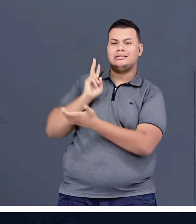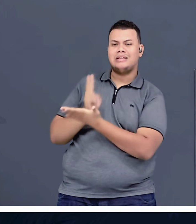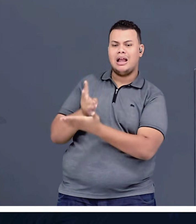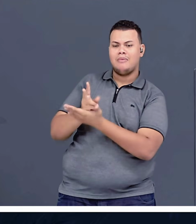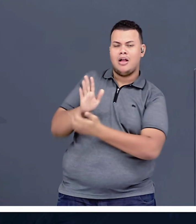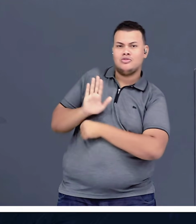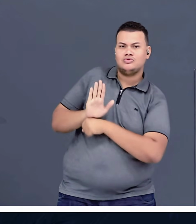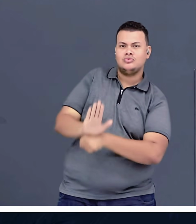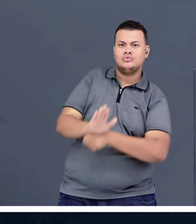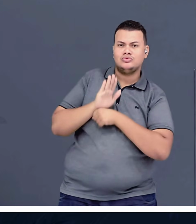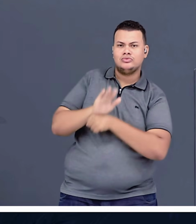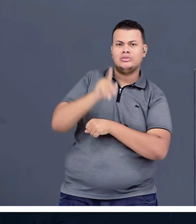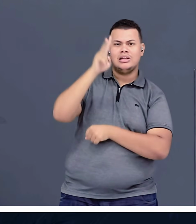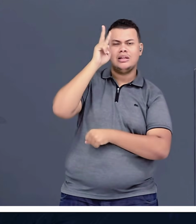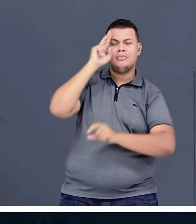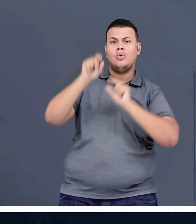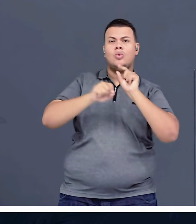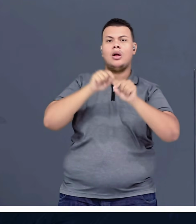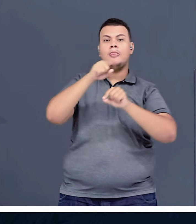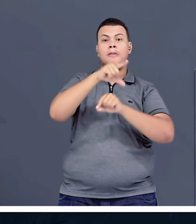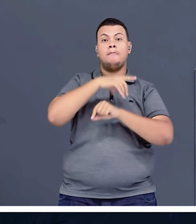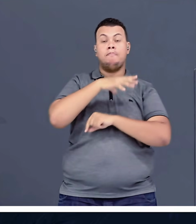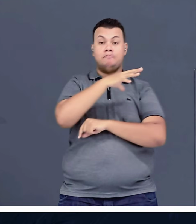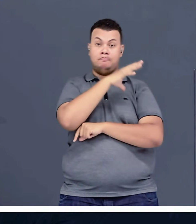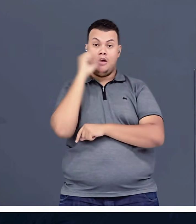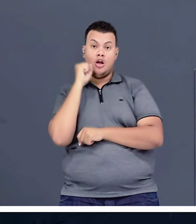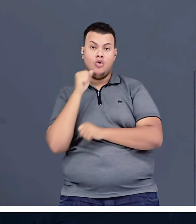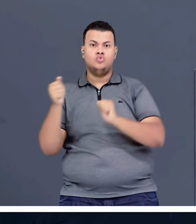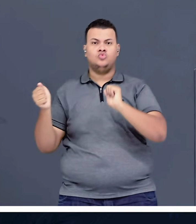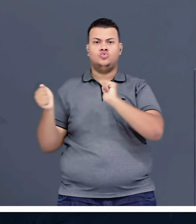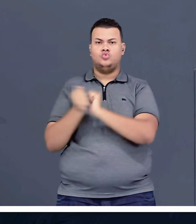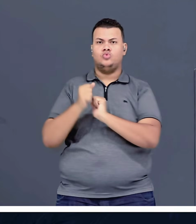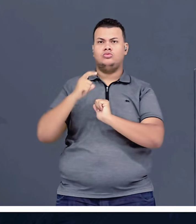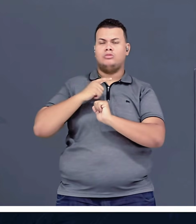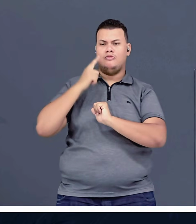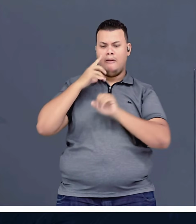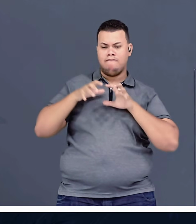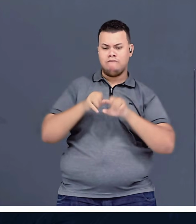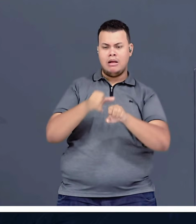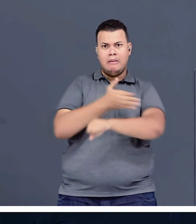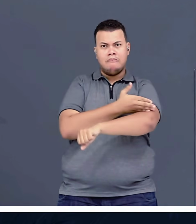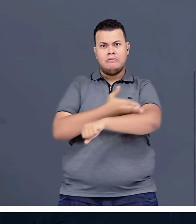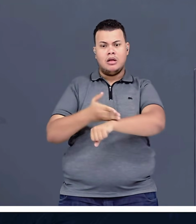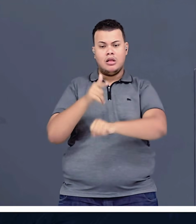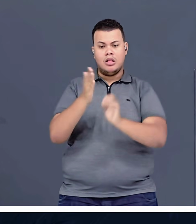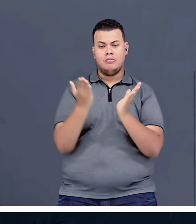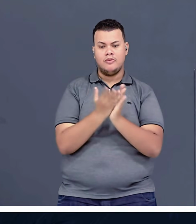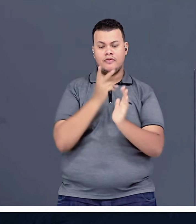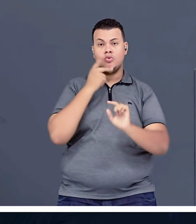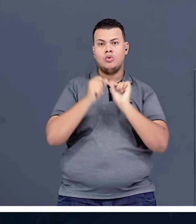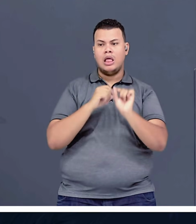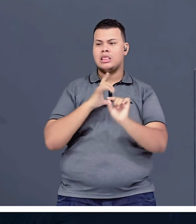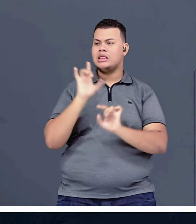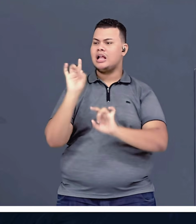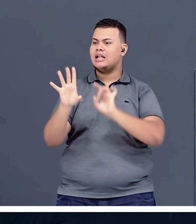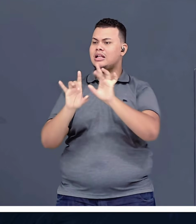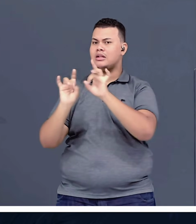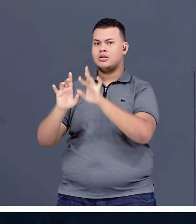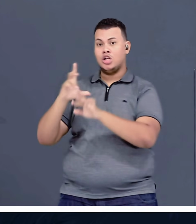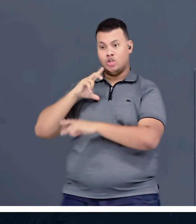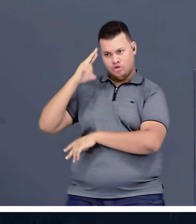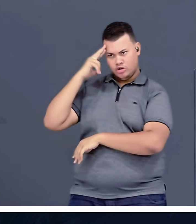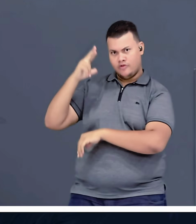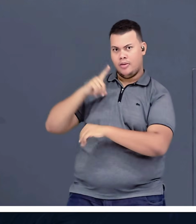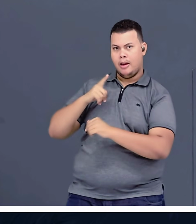como era? Vinha um pão que descia junto com o orvalho, uma massa branca, e a palavra diz que cada chefe de família colocava